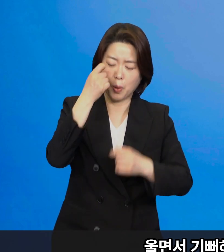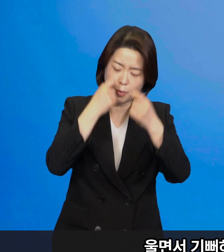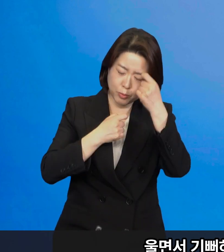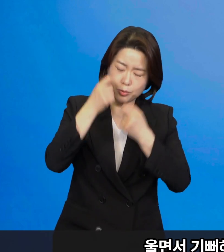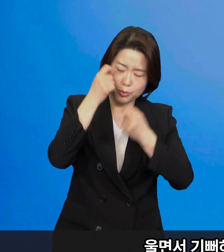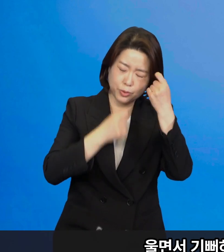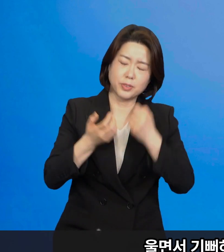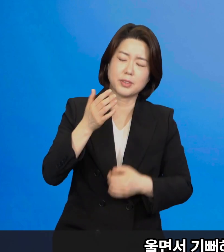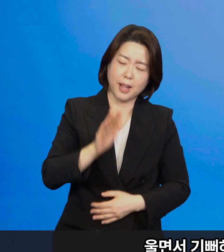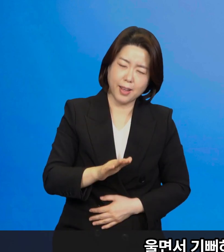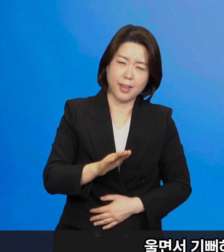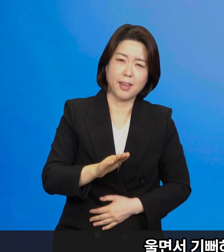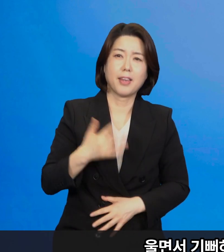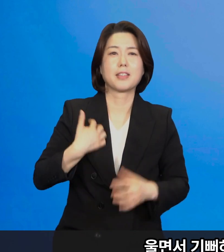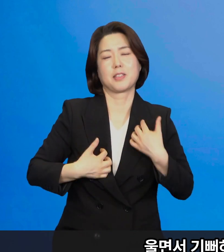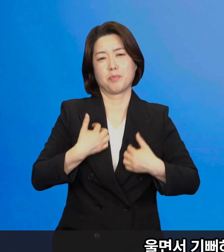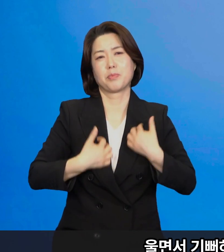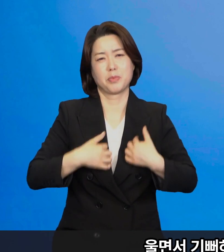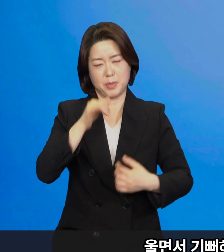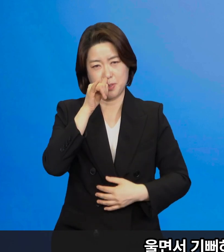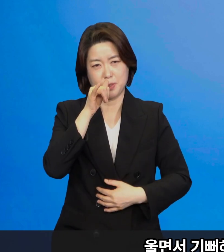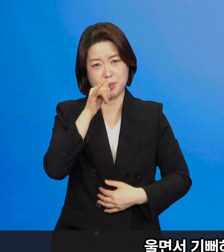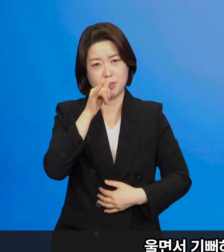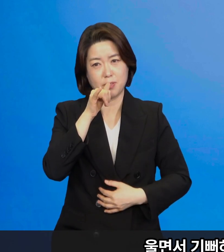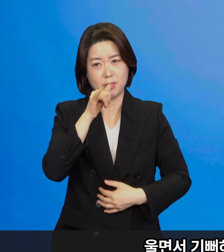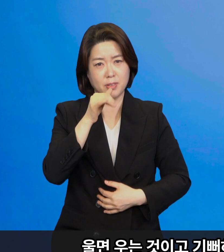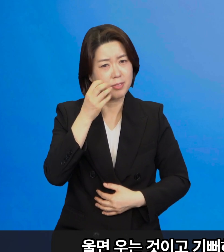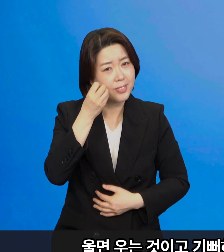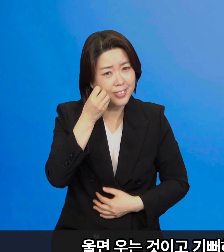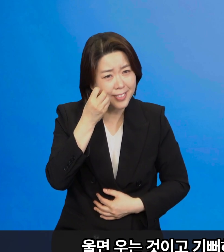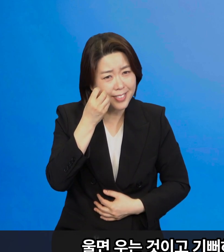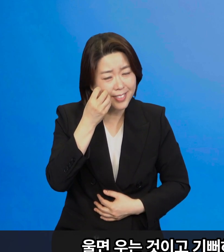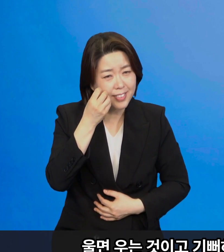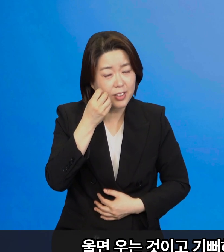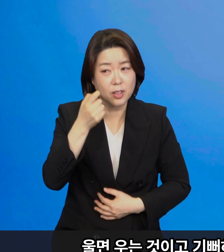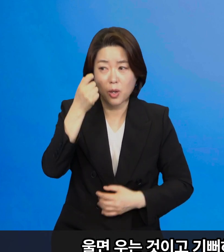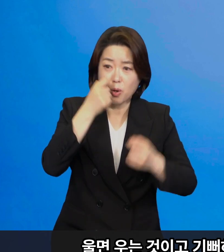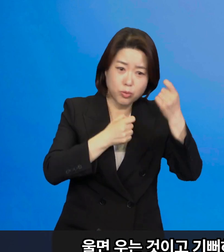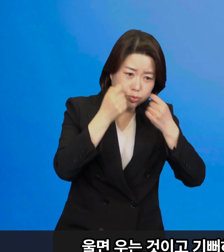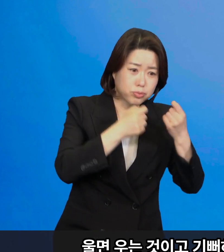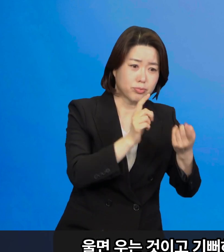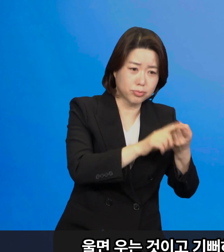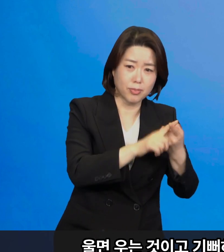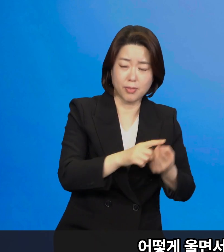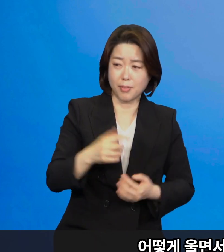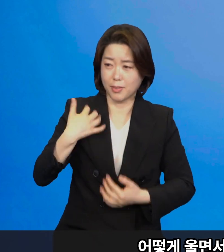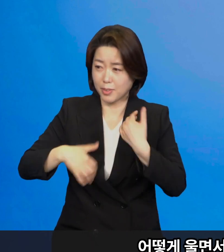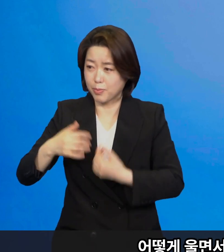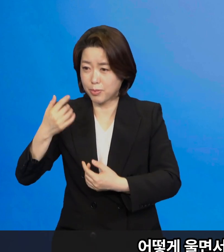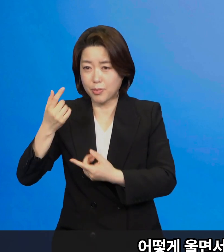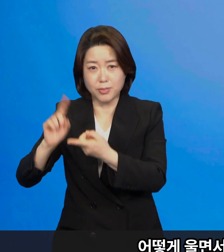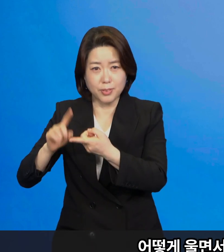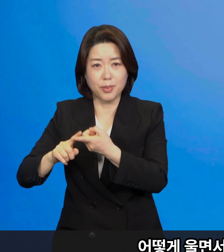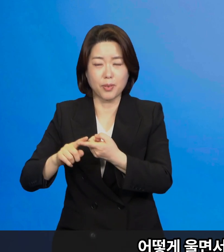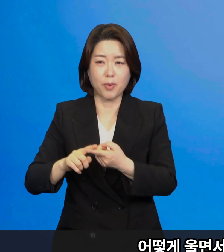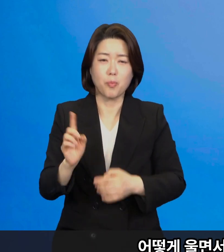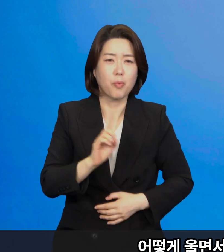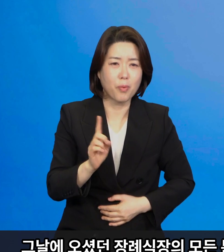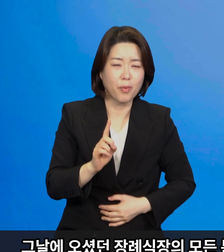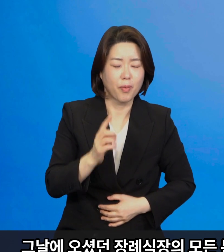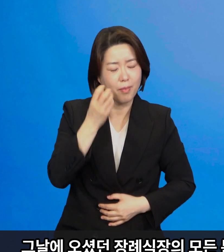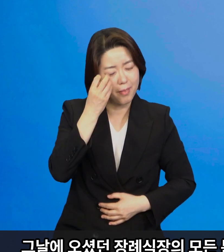울면서 기뻐하는 거 이상하죠? 울면 우는 것이고 기뻐하면 기는 것인데 어떻게 울면서 기뻐할 수